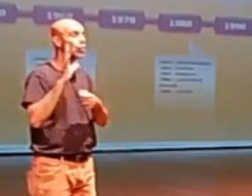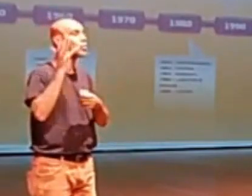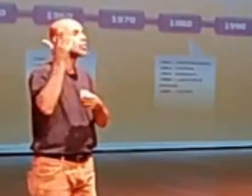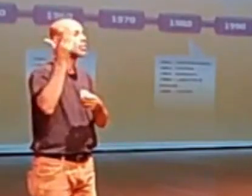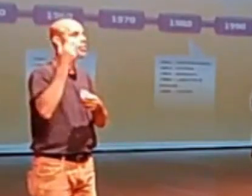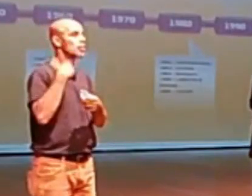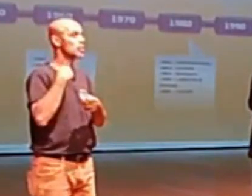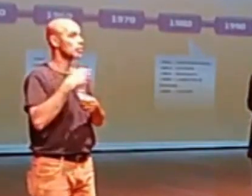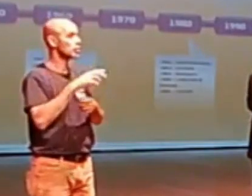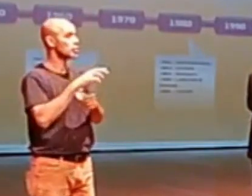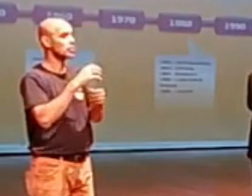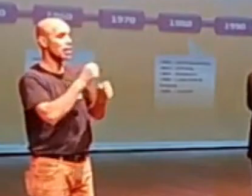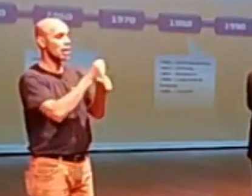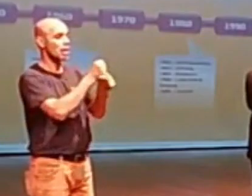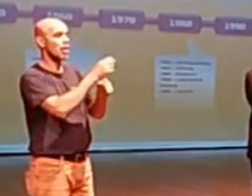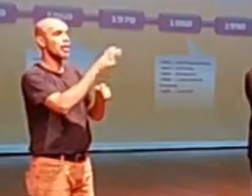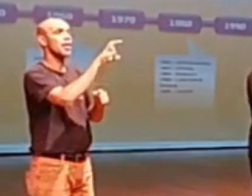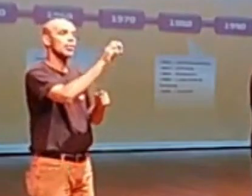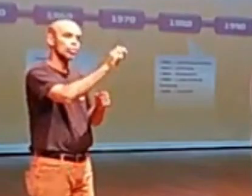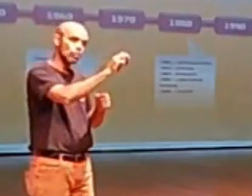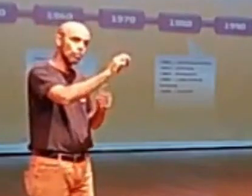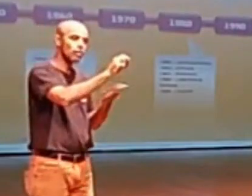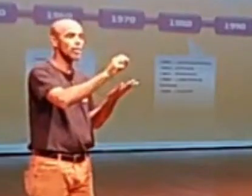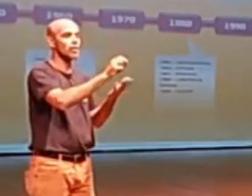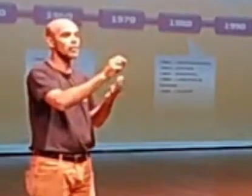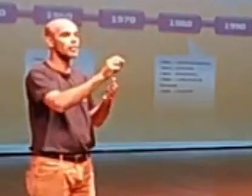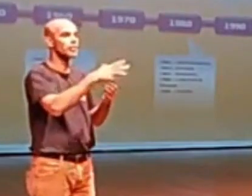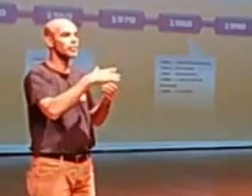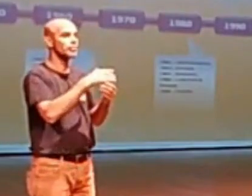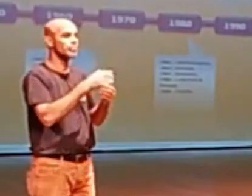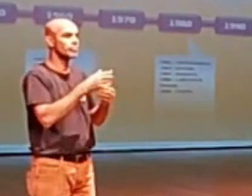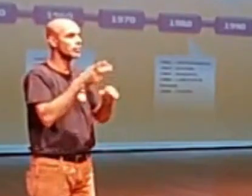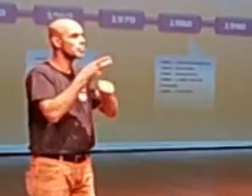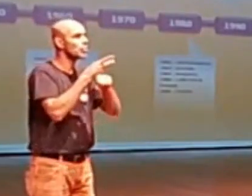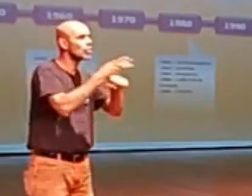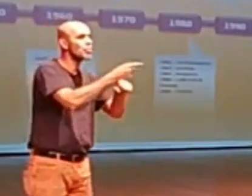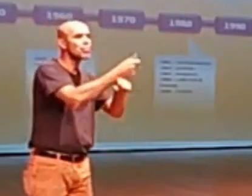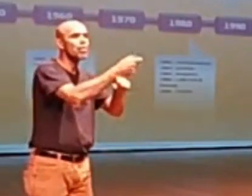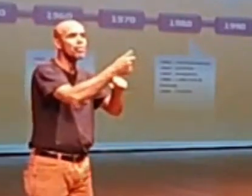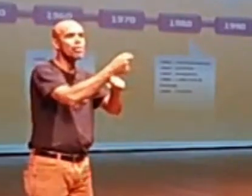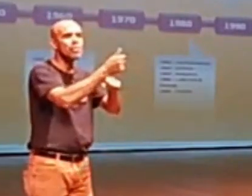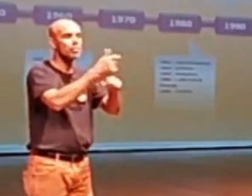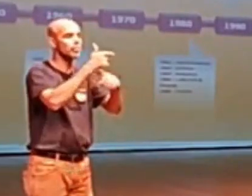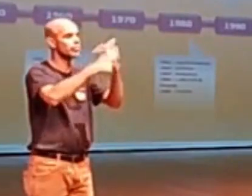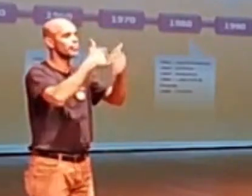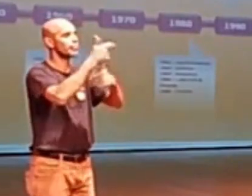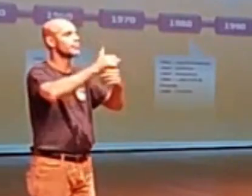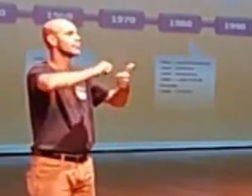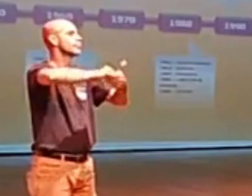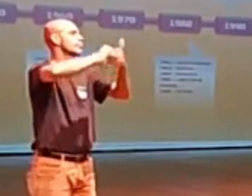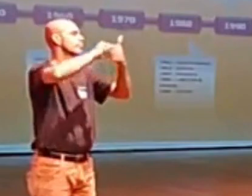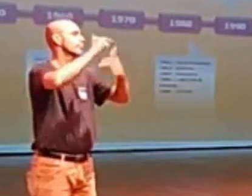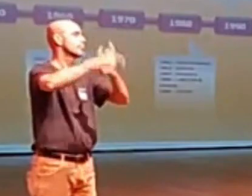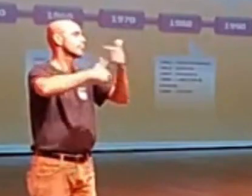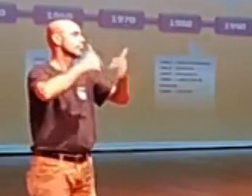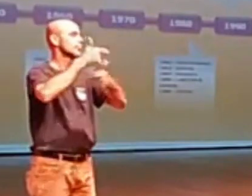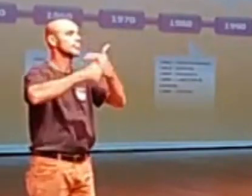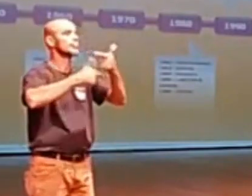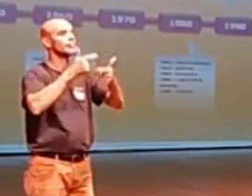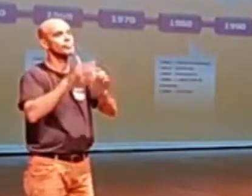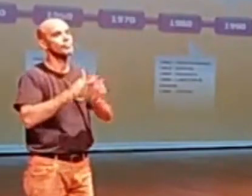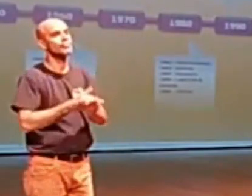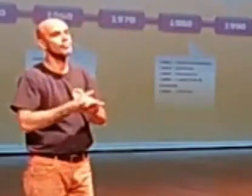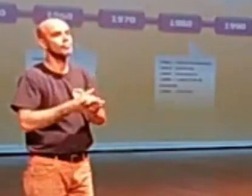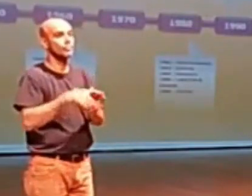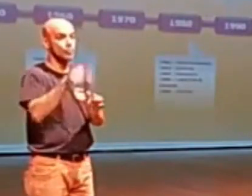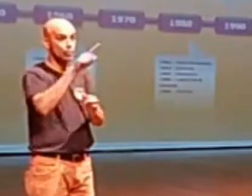ali, década de 50 tinha pouquíssimo, isso procurando trabalhos de qualidade, que eu até falei ontem para vocês, quem